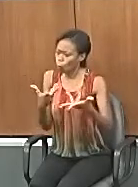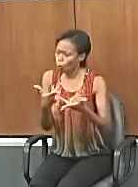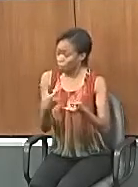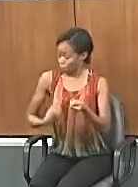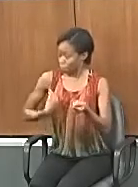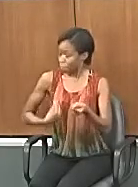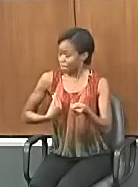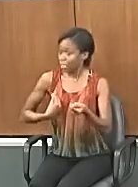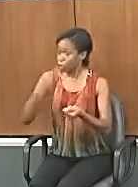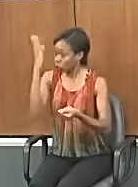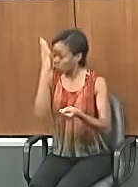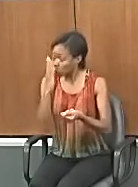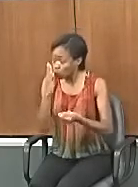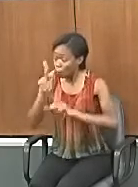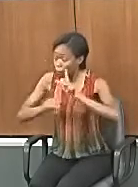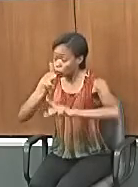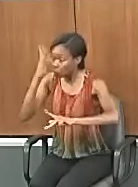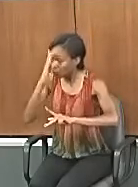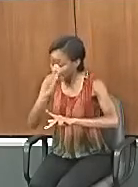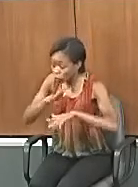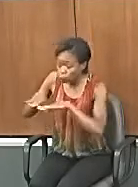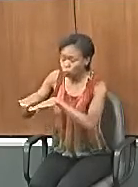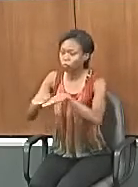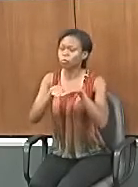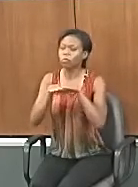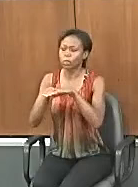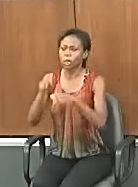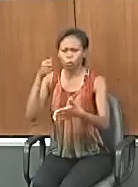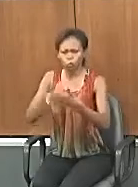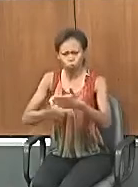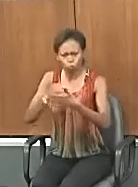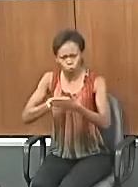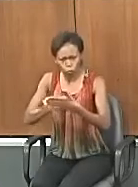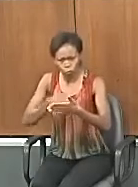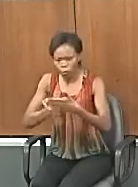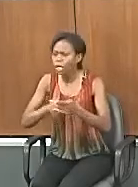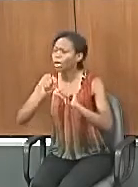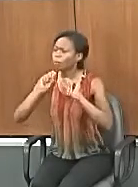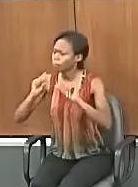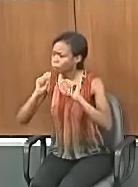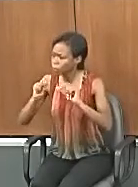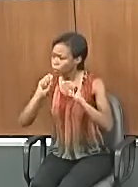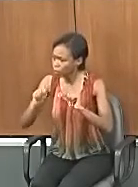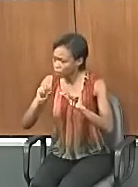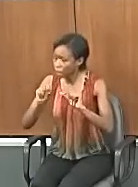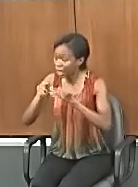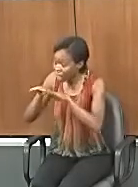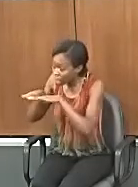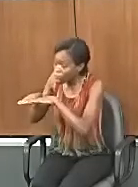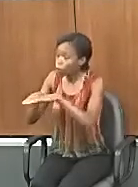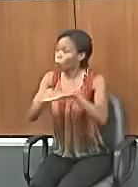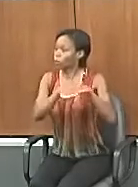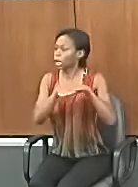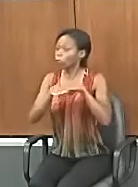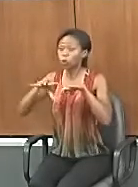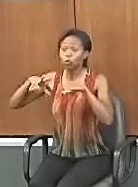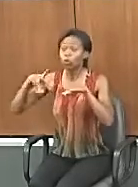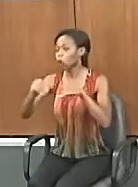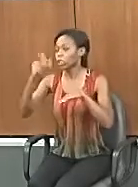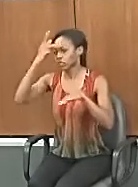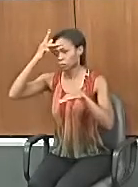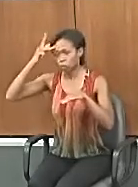desses brasileiros e lutar pra cá as questões cheguem em igualdade a todos os